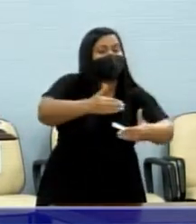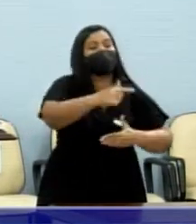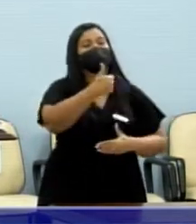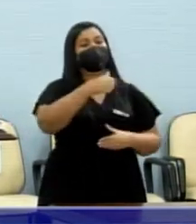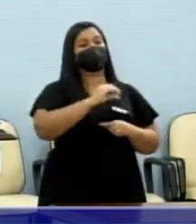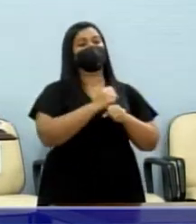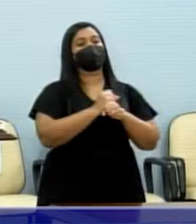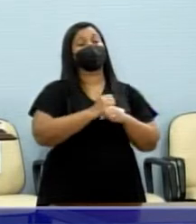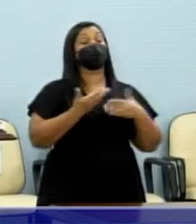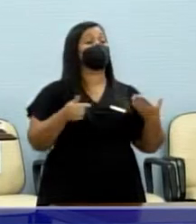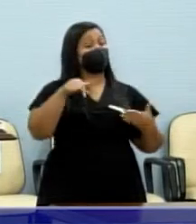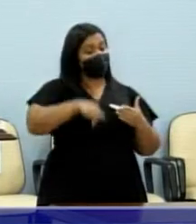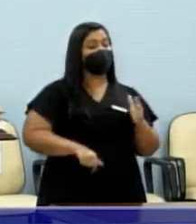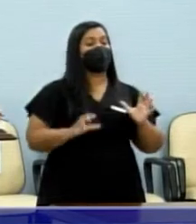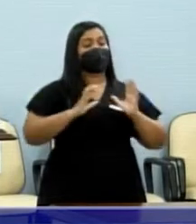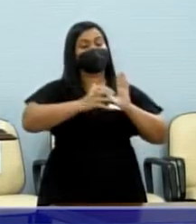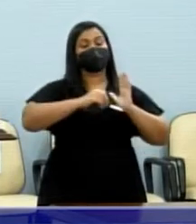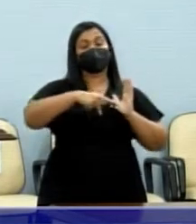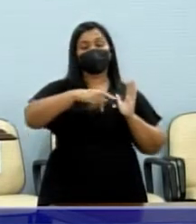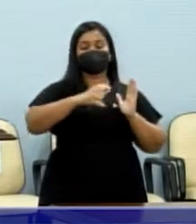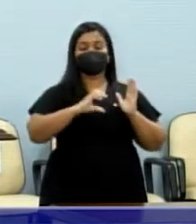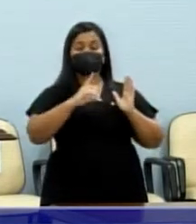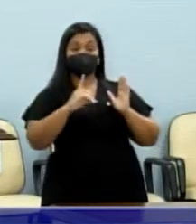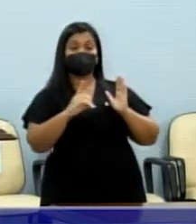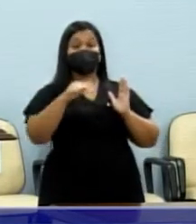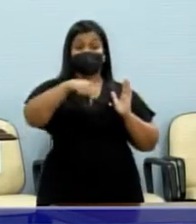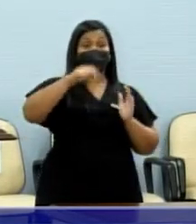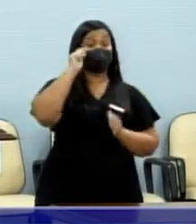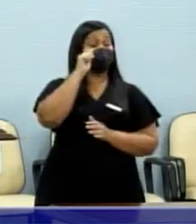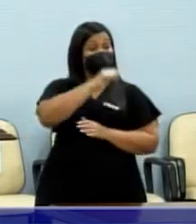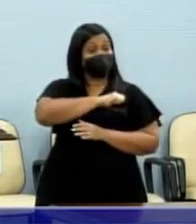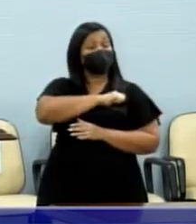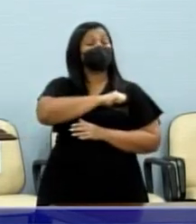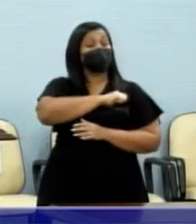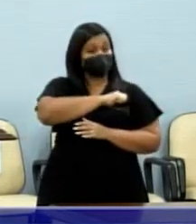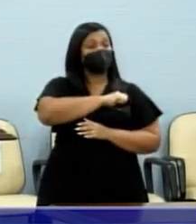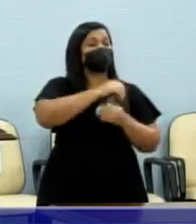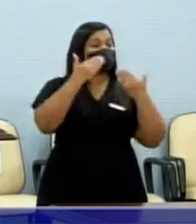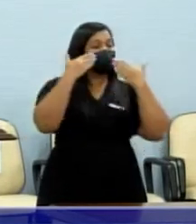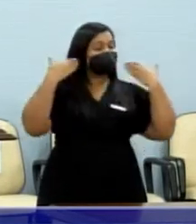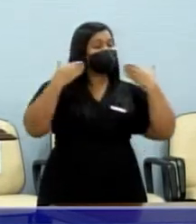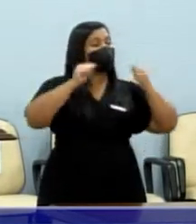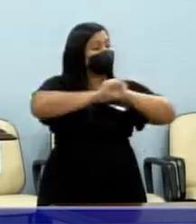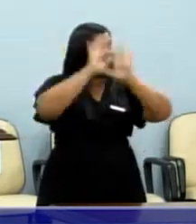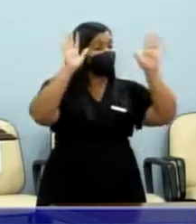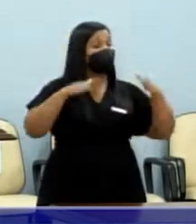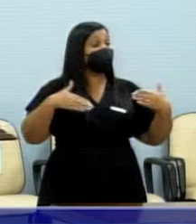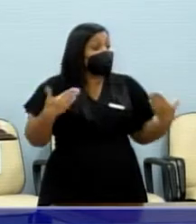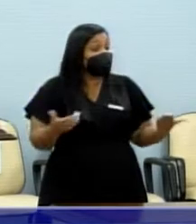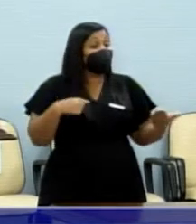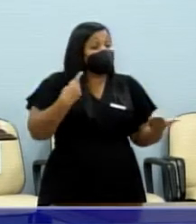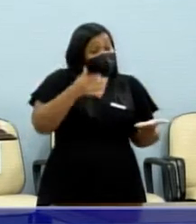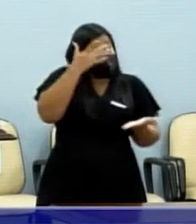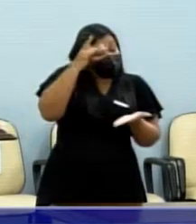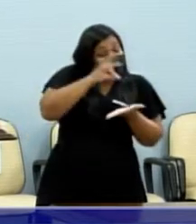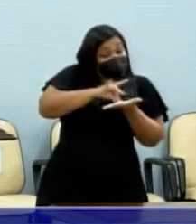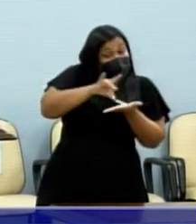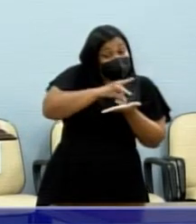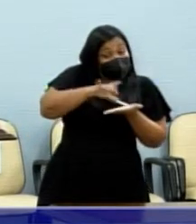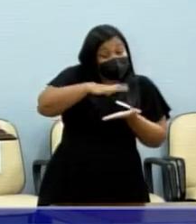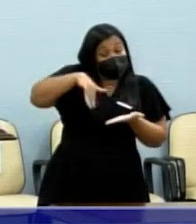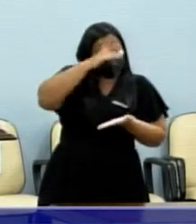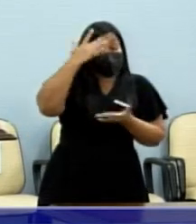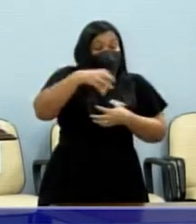10 anos, é o PCB. E aqui em Rio Preto nós temos a evidência clara disso. Agora os nossos inimigos, aqueles